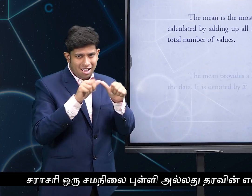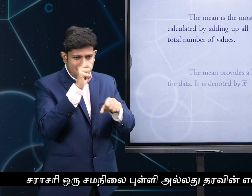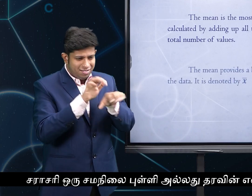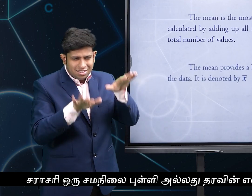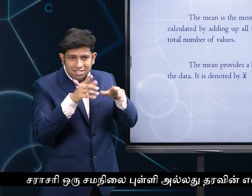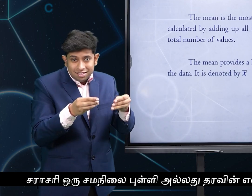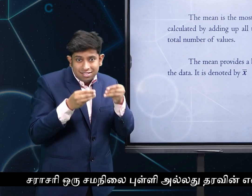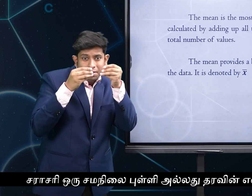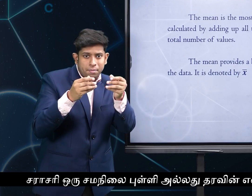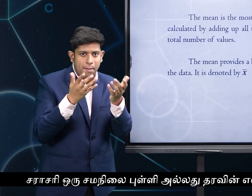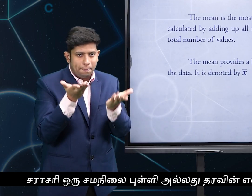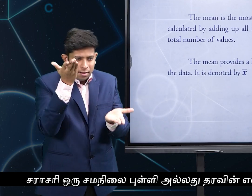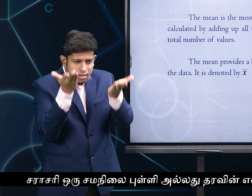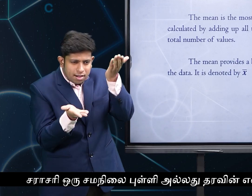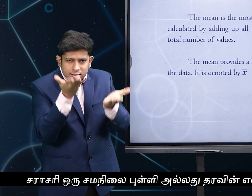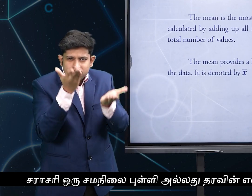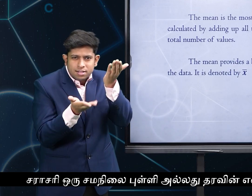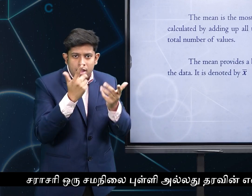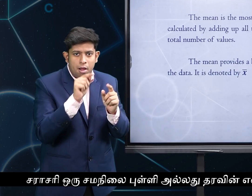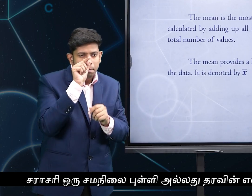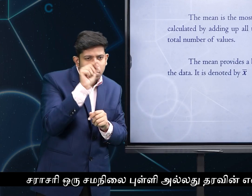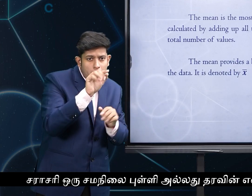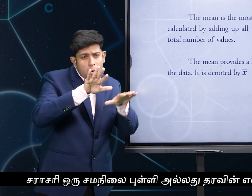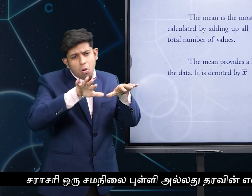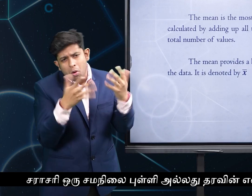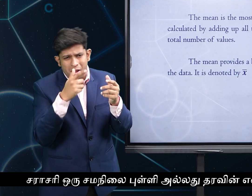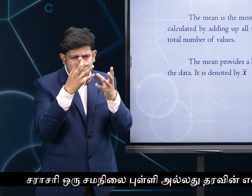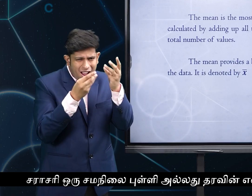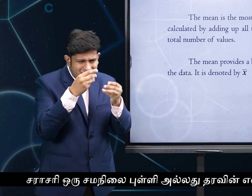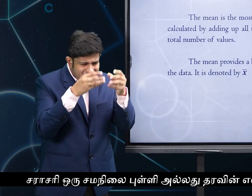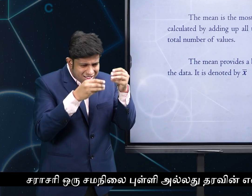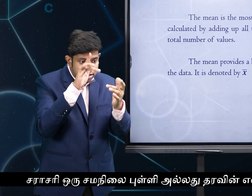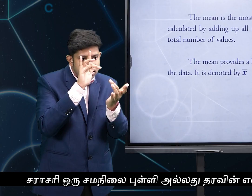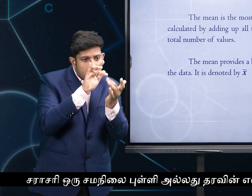சராசரி ஒரு சமநிலை புள்ளி அல்லது தரவின் எண்கணித மையத்தை வழங்குகிறது.